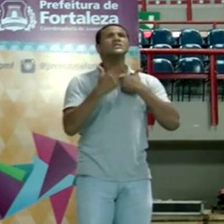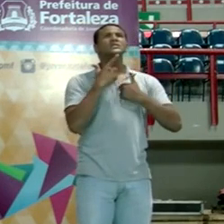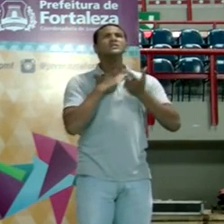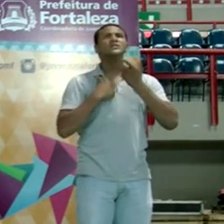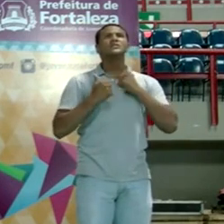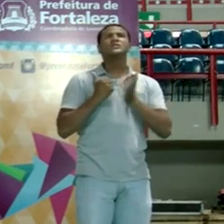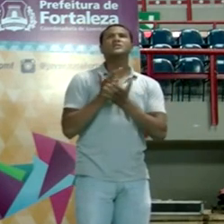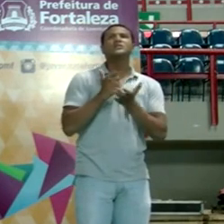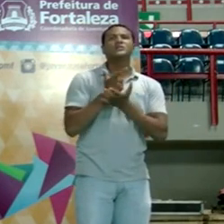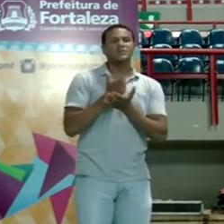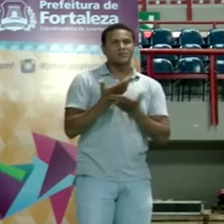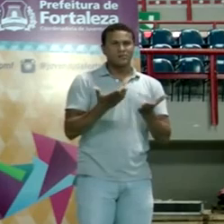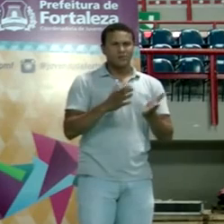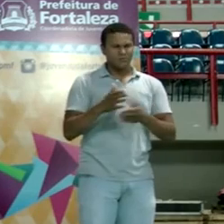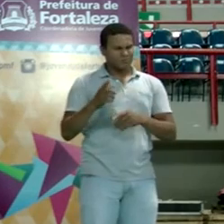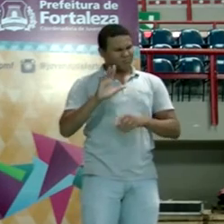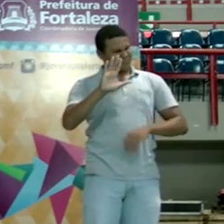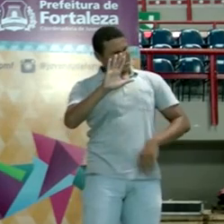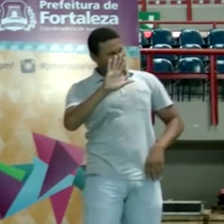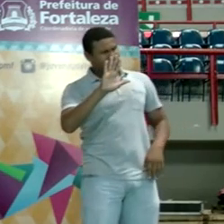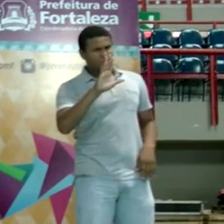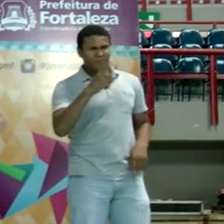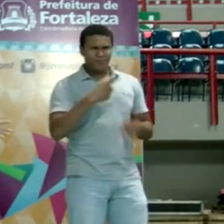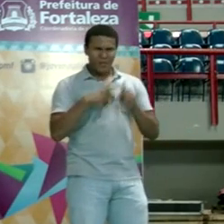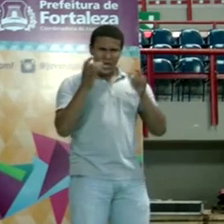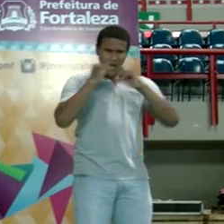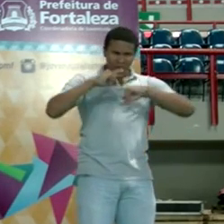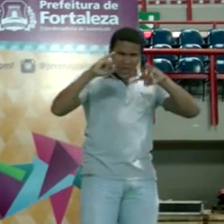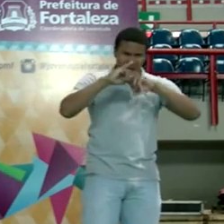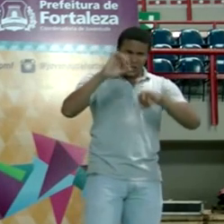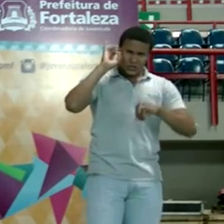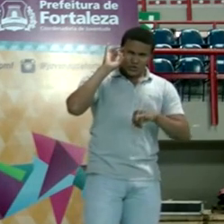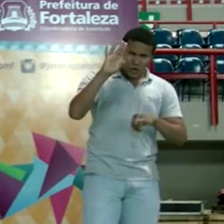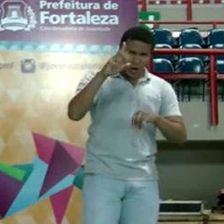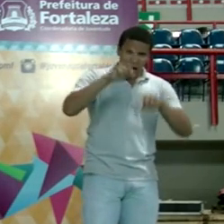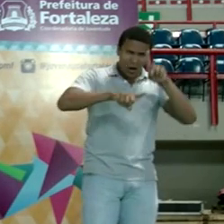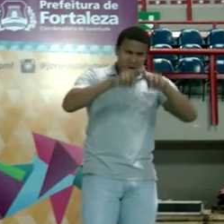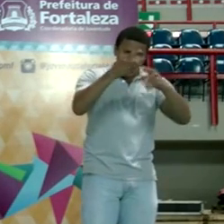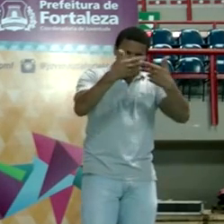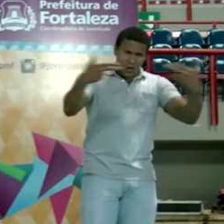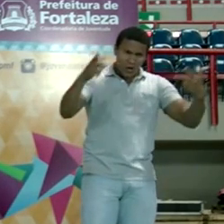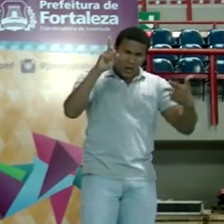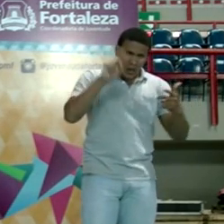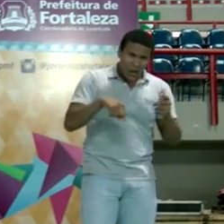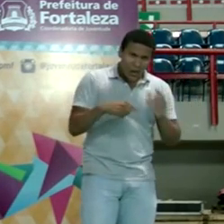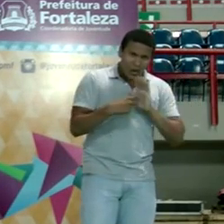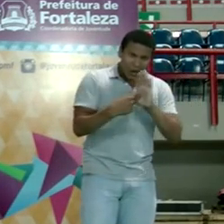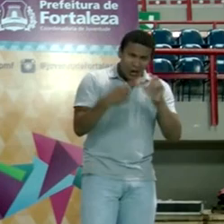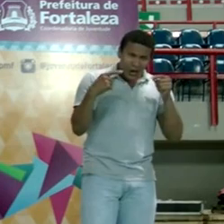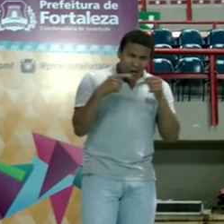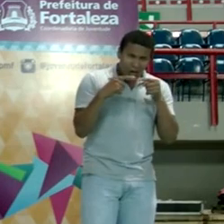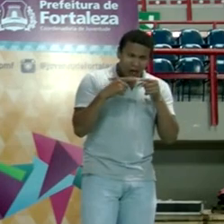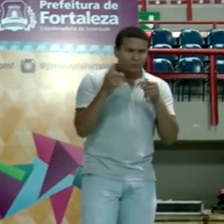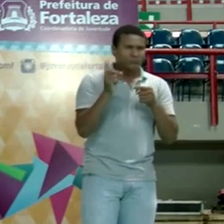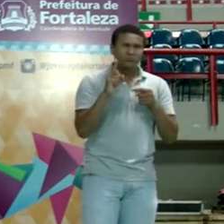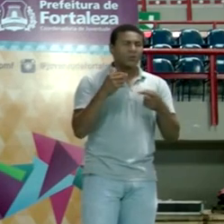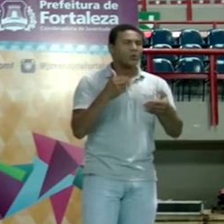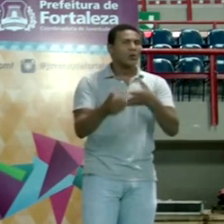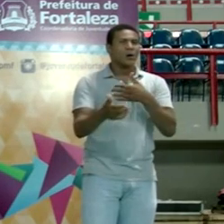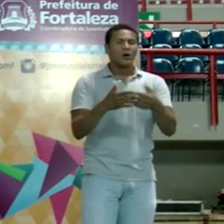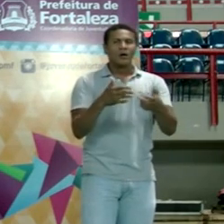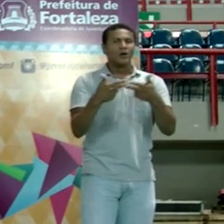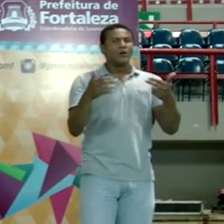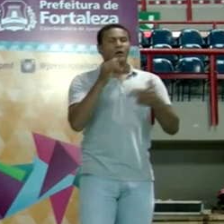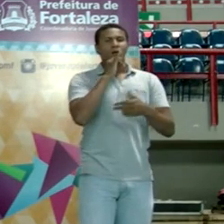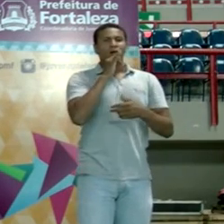consumir. Cirano, peraí, e a propaganda só serve para produtos? Não. A propaganda serve para qualquer coisa.